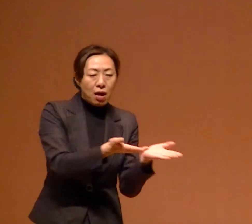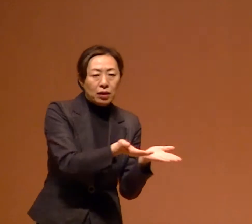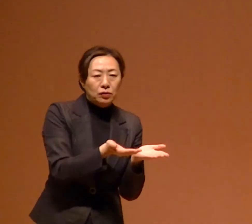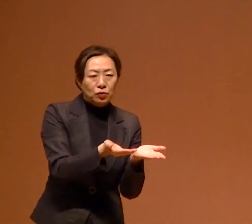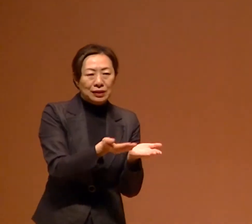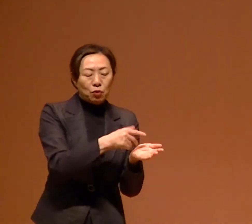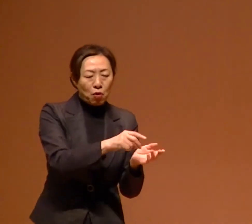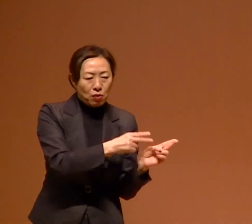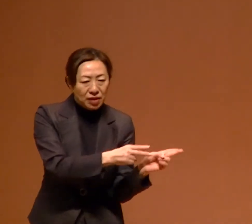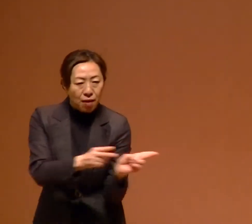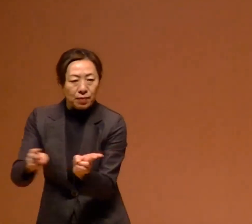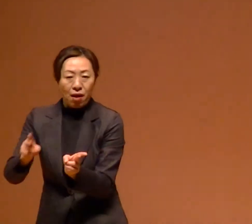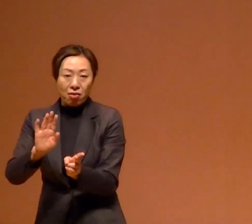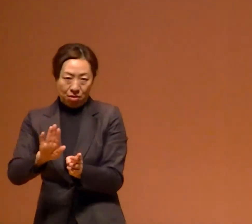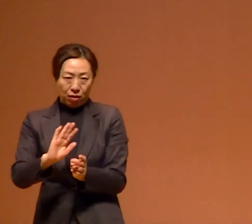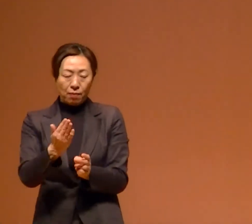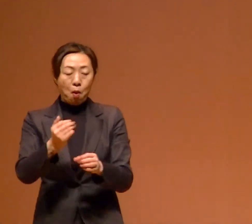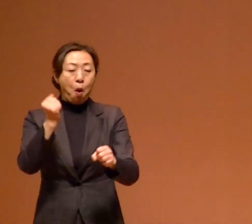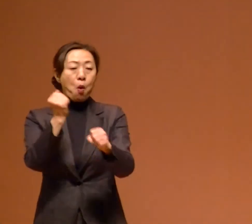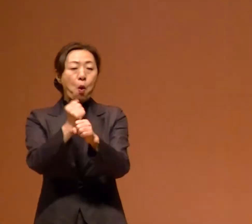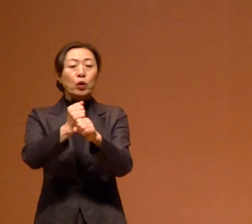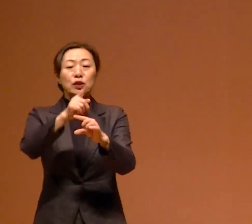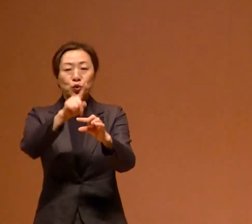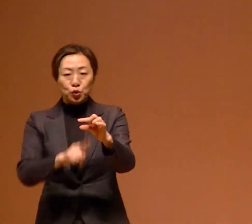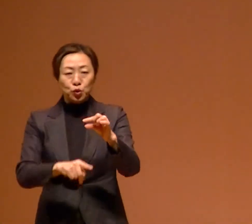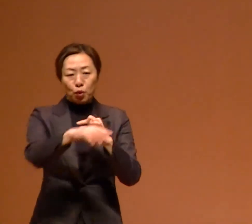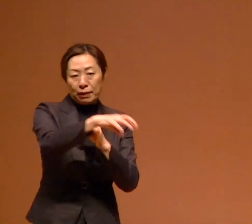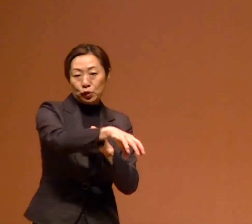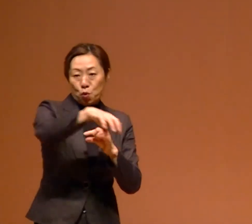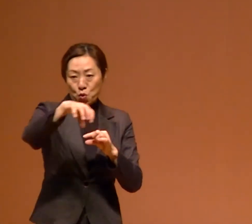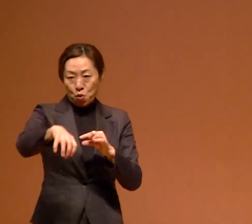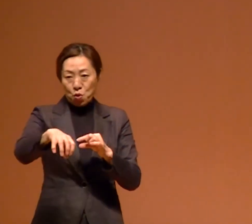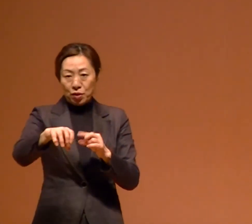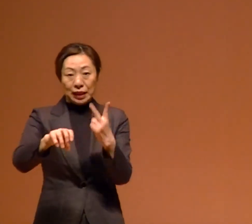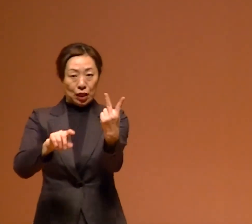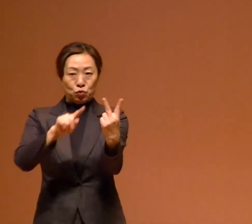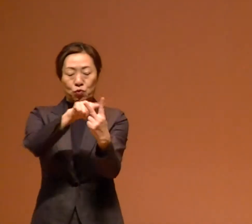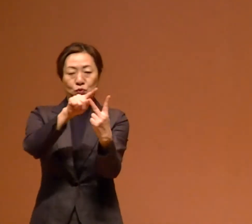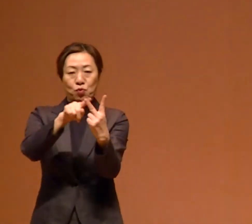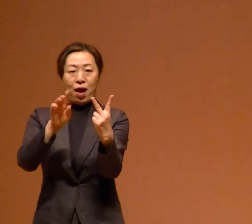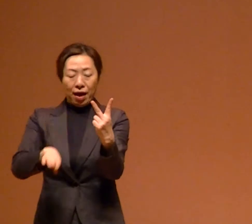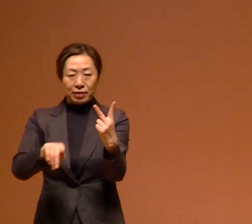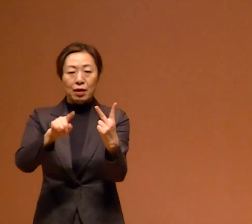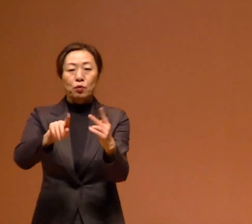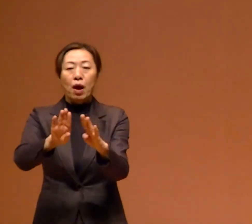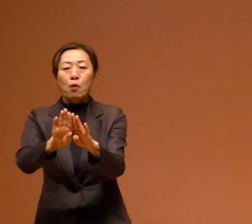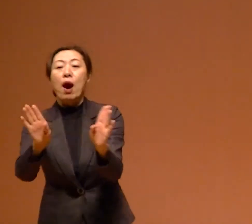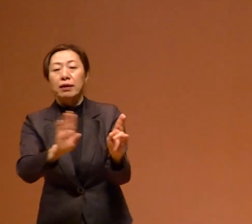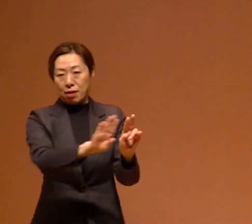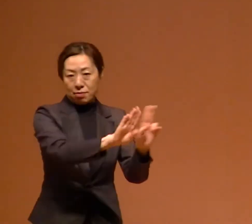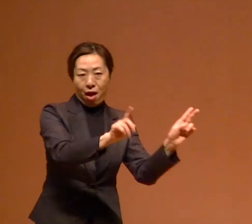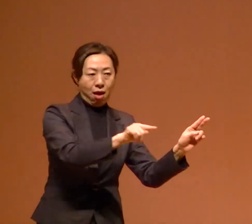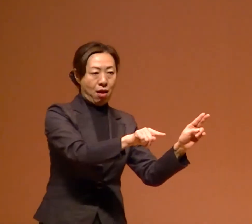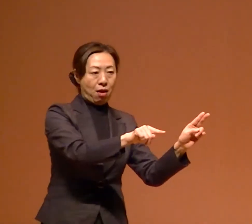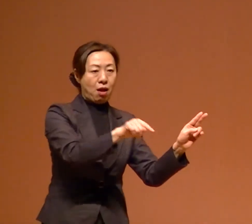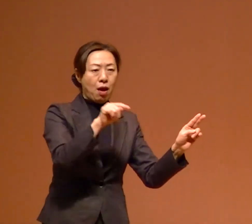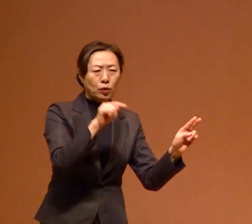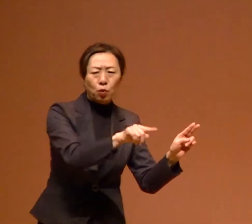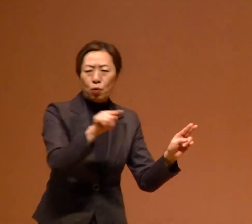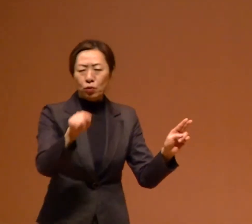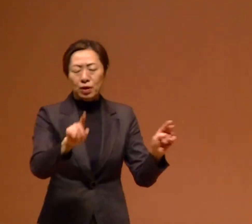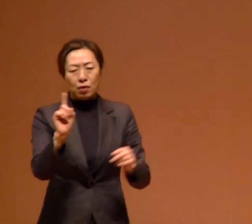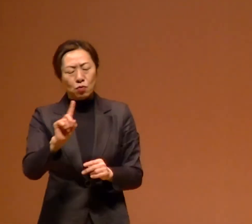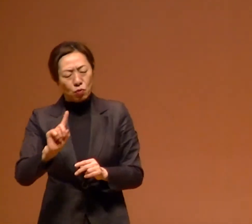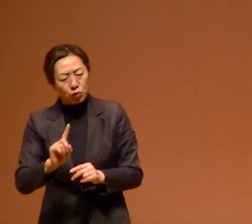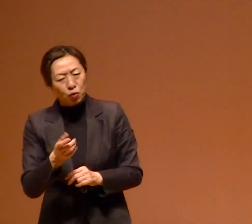ったんです。2箇所、空いてるところがあって、これをどうしようかってみんなで